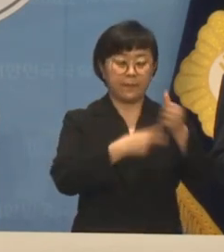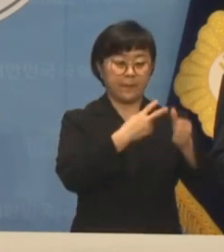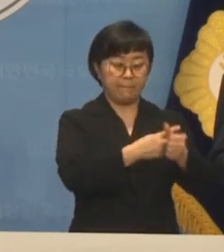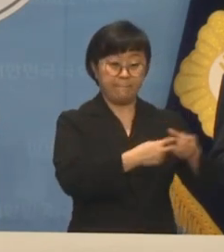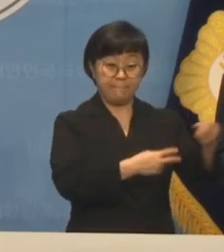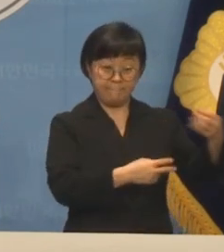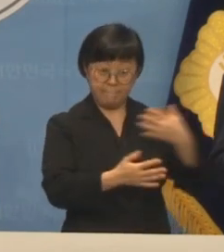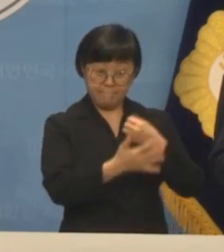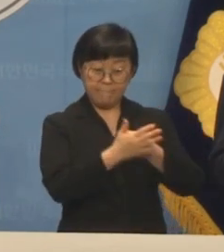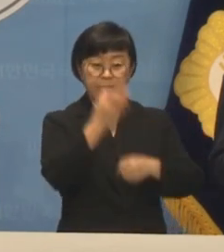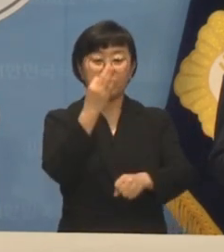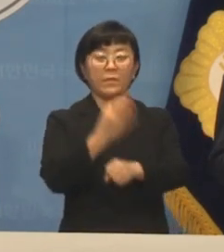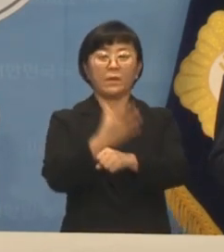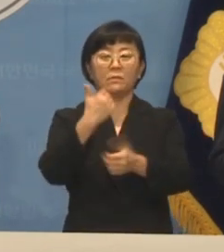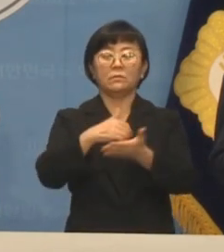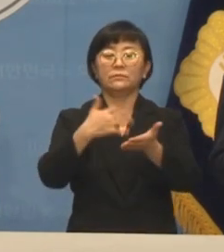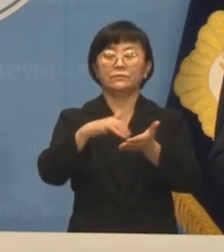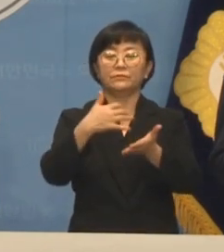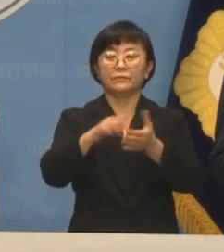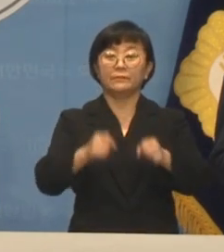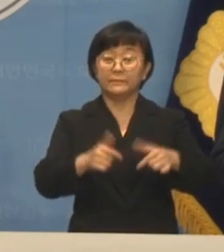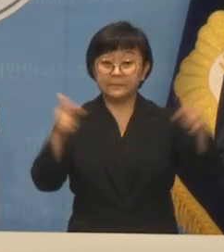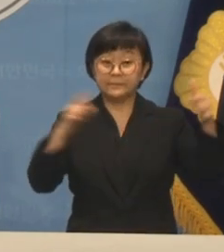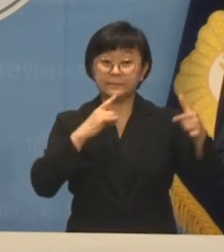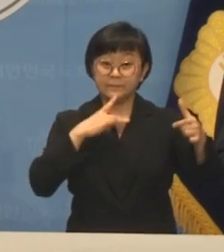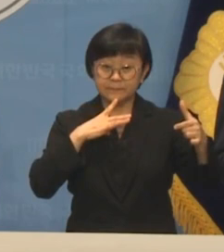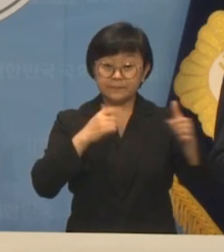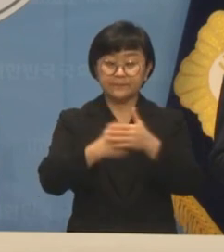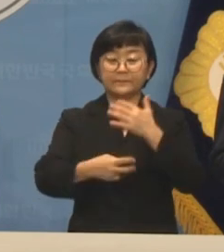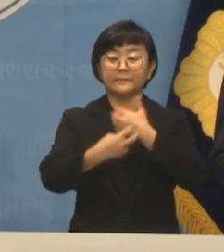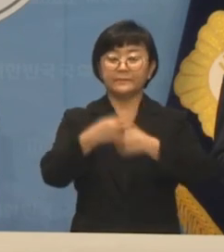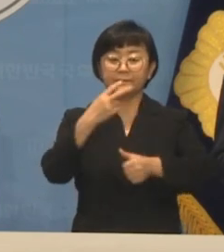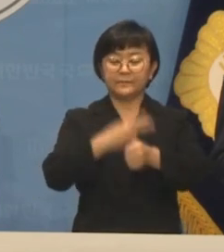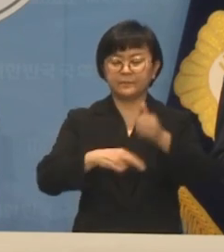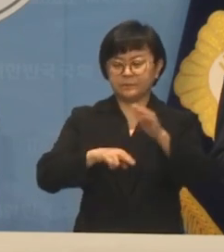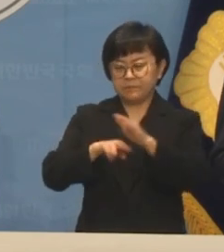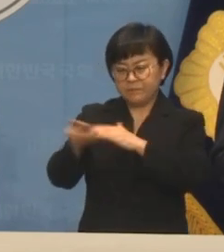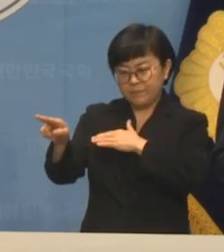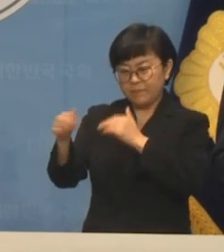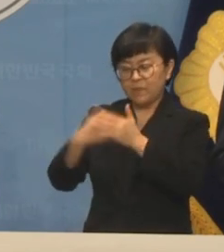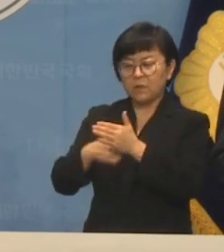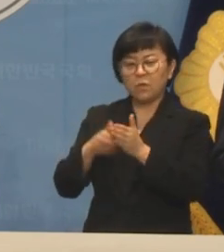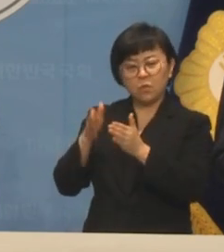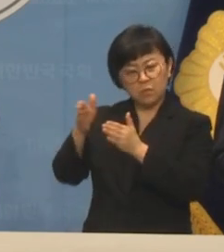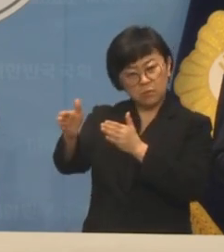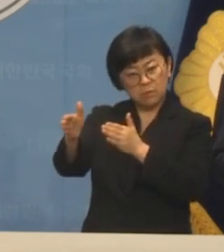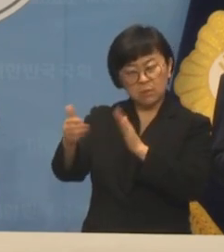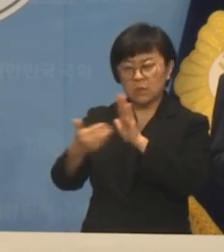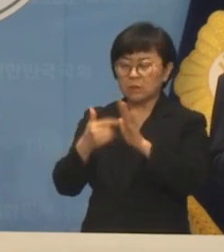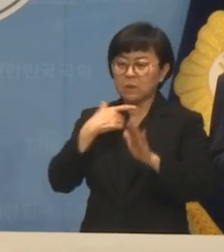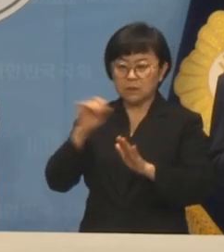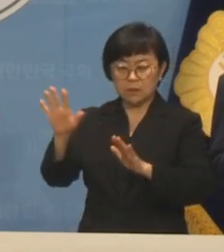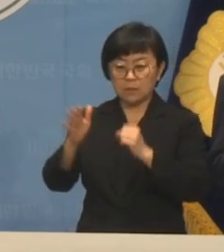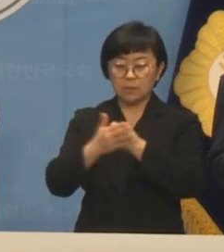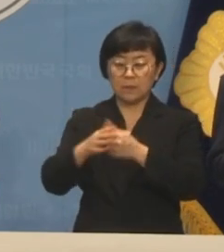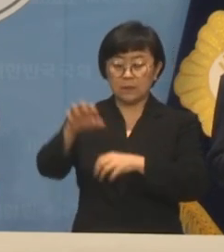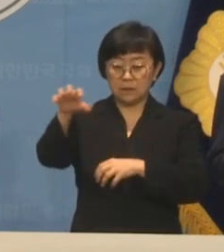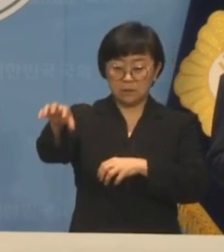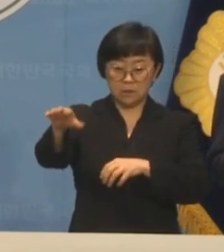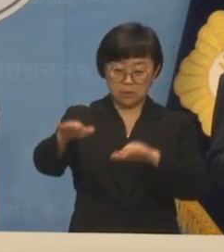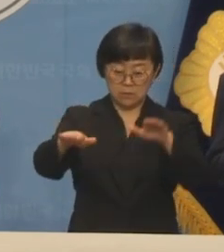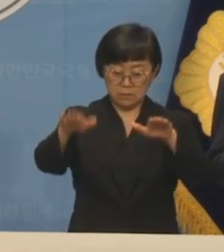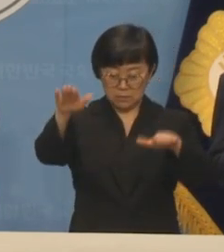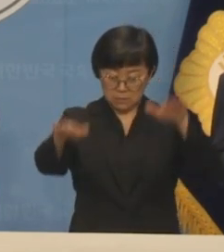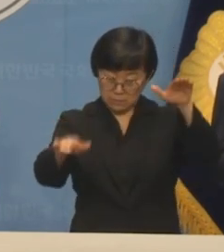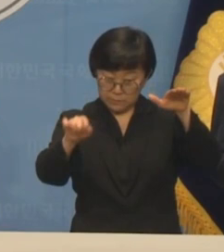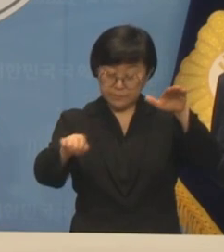주장하는 단순히 정원을 늘리는 것만으로 의사들이 기피하는 특정 진료과나 지역 의료 격차 문제를 해소하기